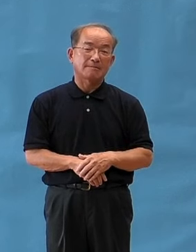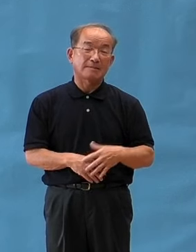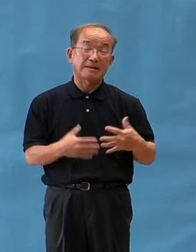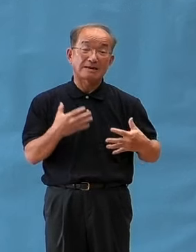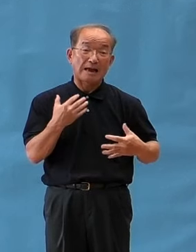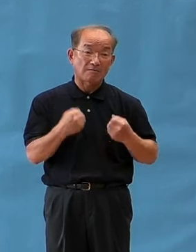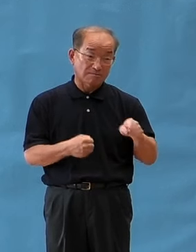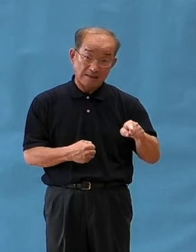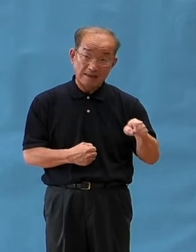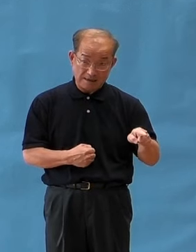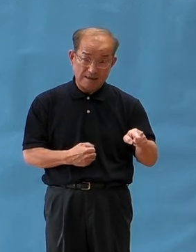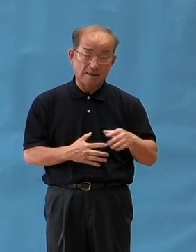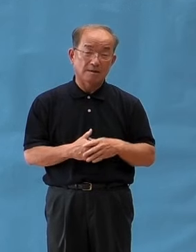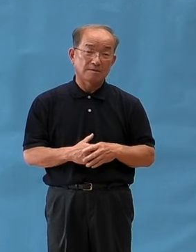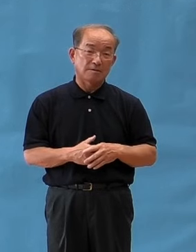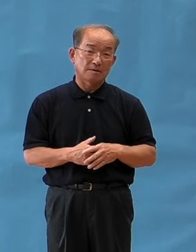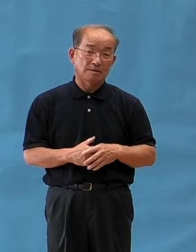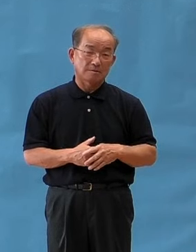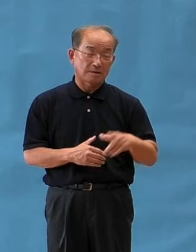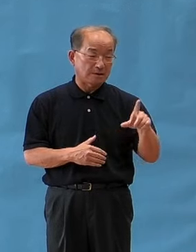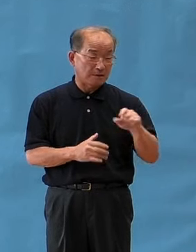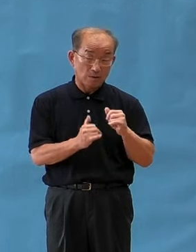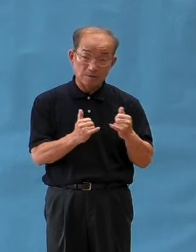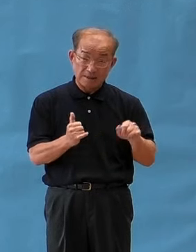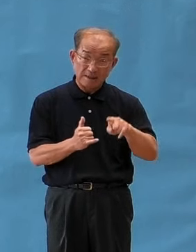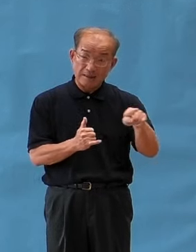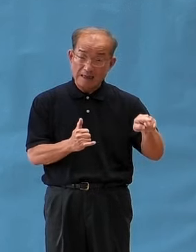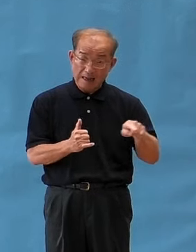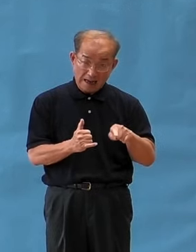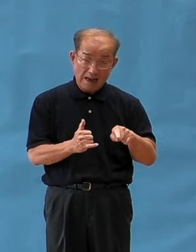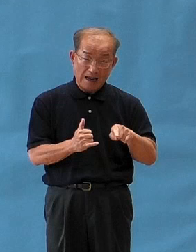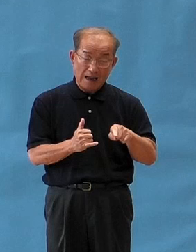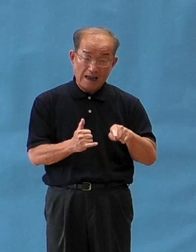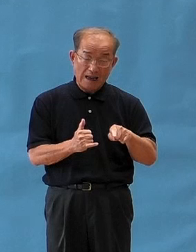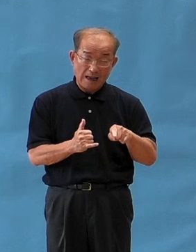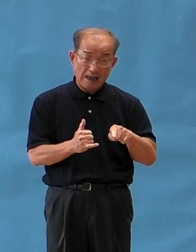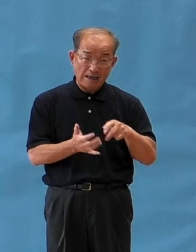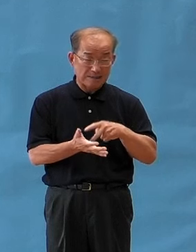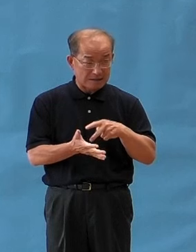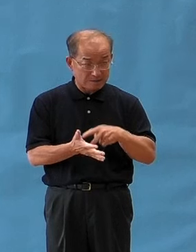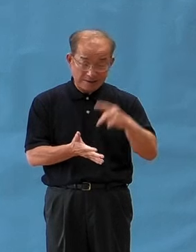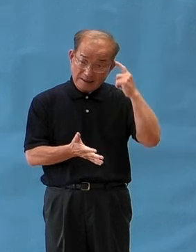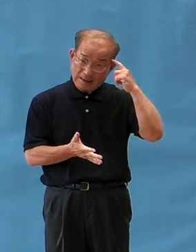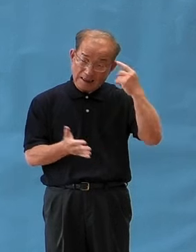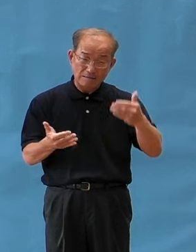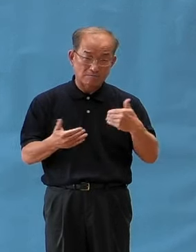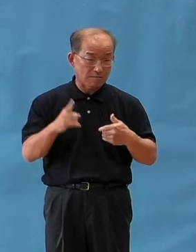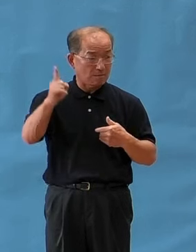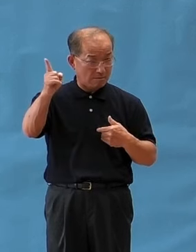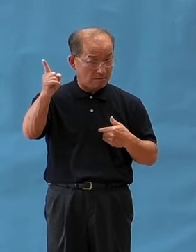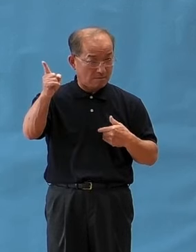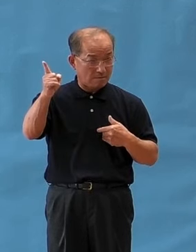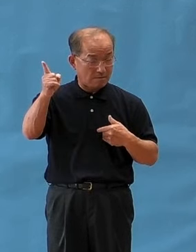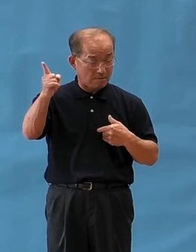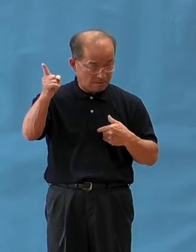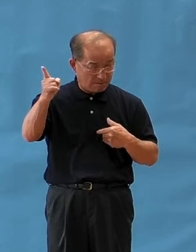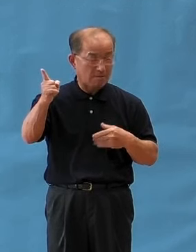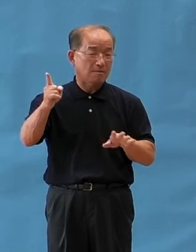か、ね、その利用者のためにある、利用者目線で考えないと、政府は、与党